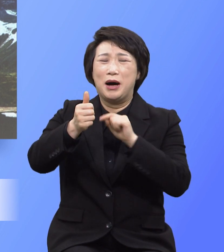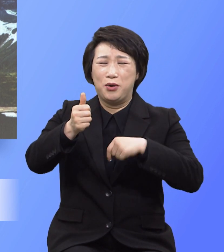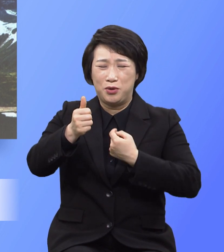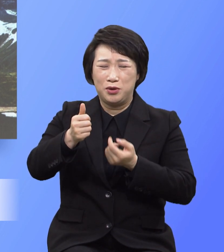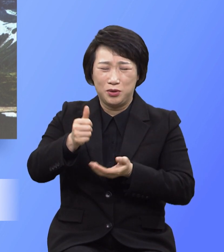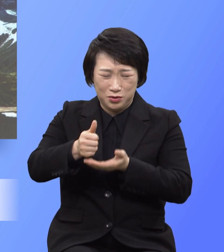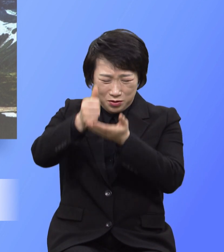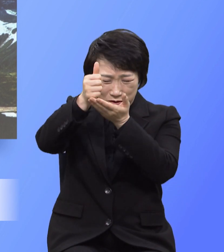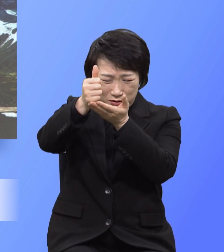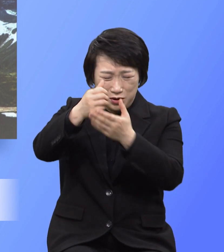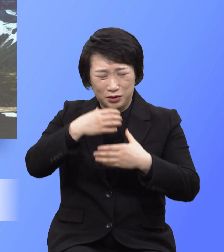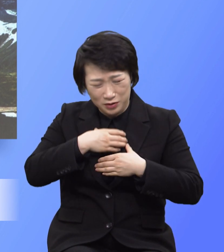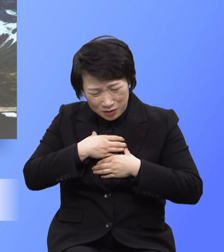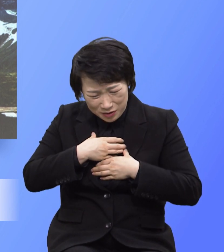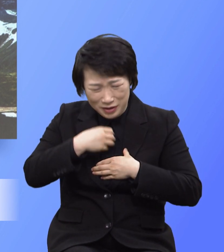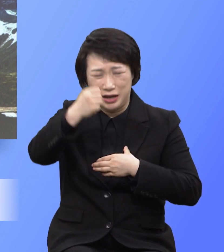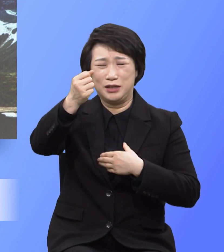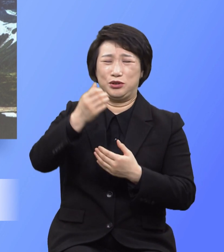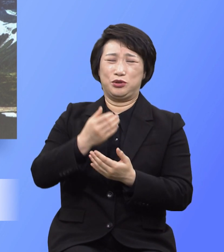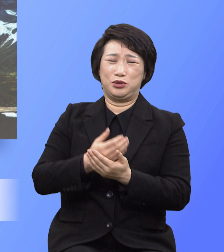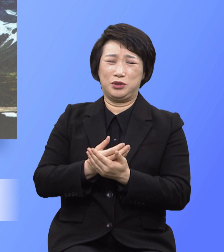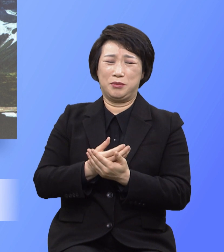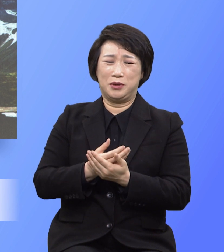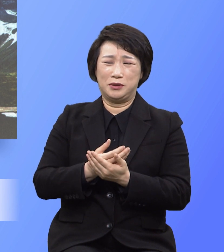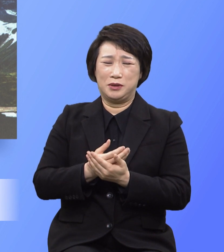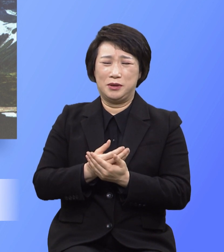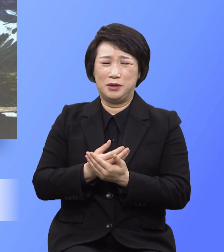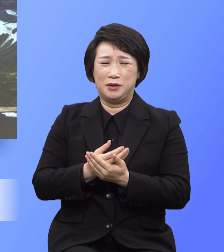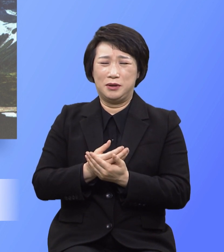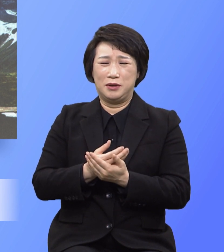주만으로 공경과 경외를 받으시옵소서.